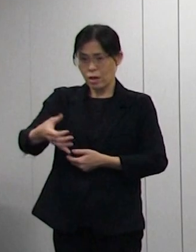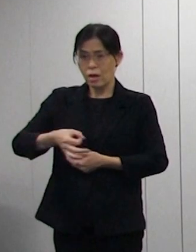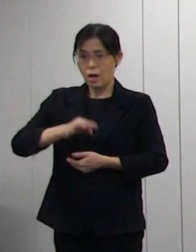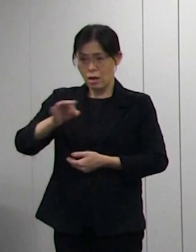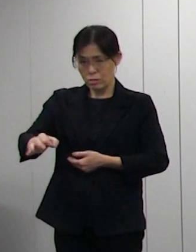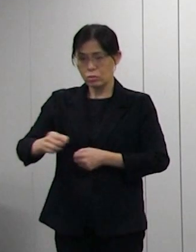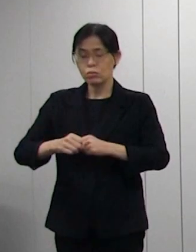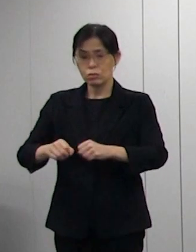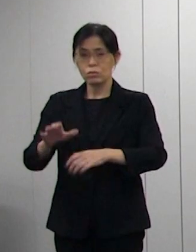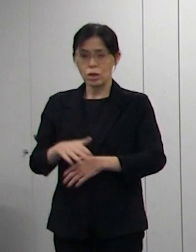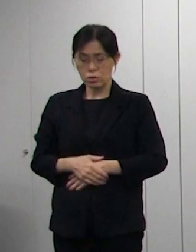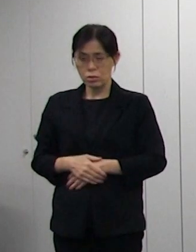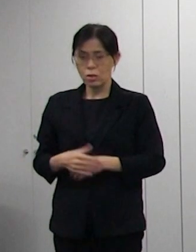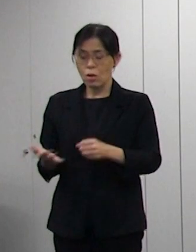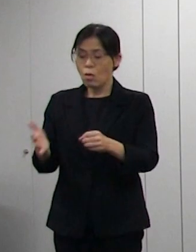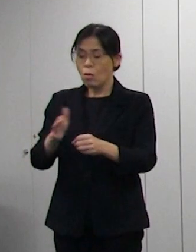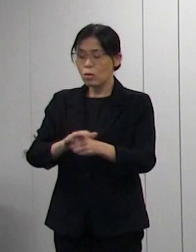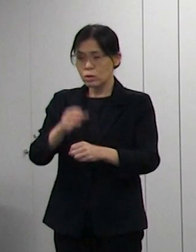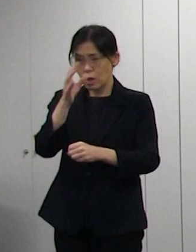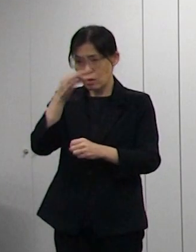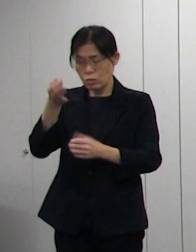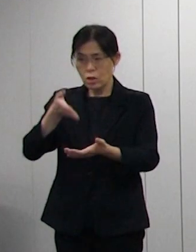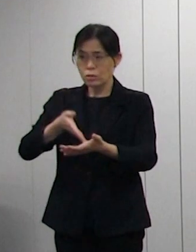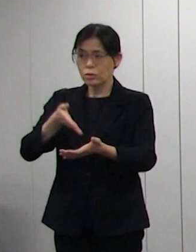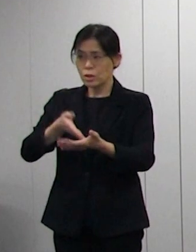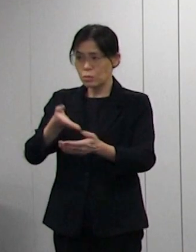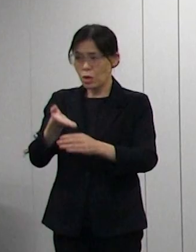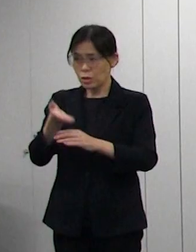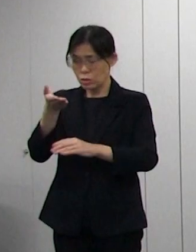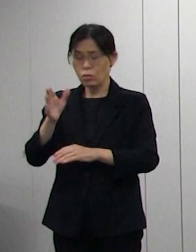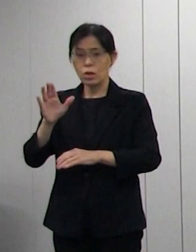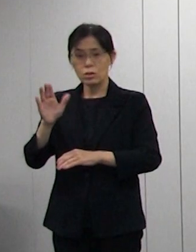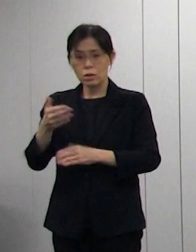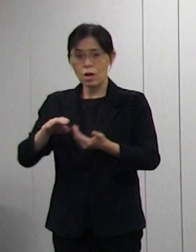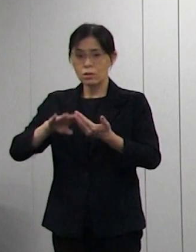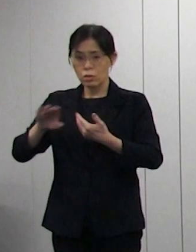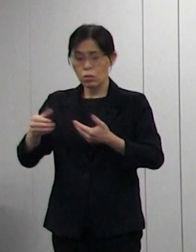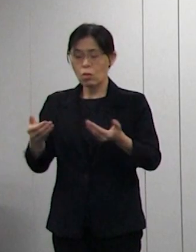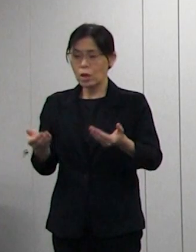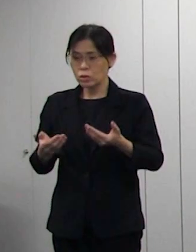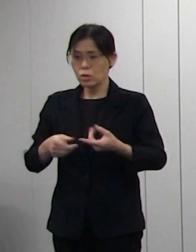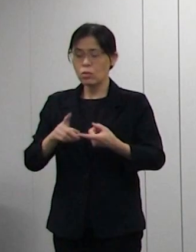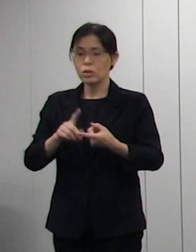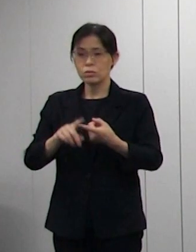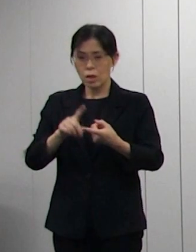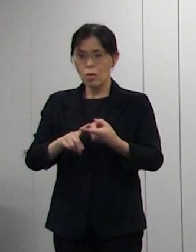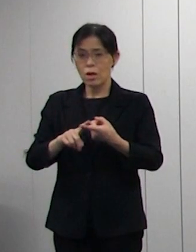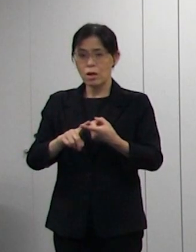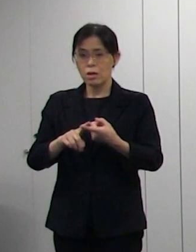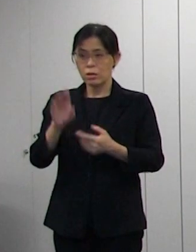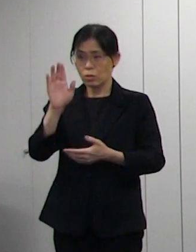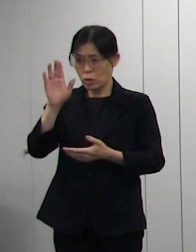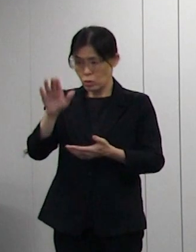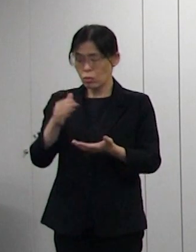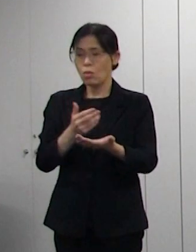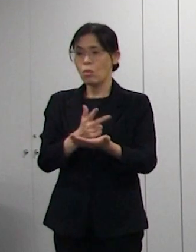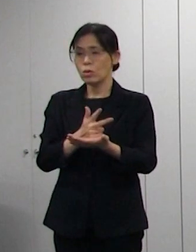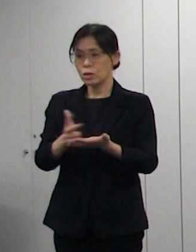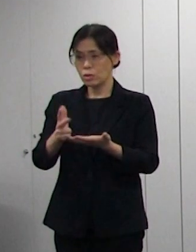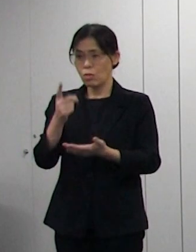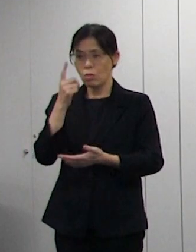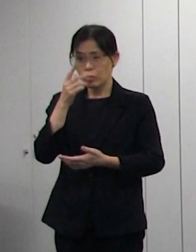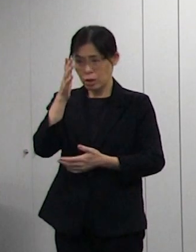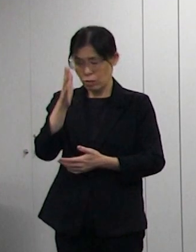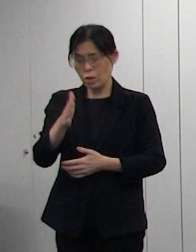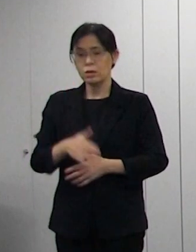。補正予算の説明は以上となりますが、その他各事業の概要については後ほど資料をご覧ください